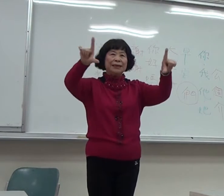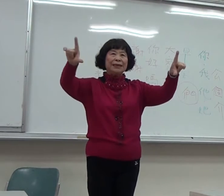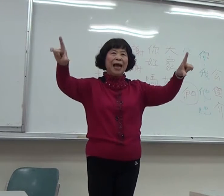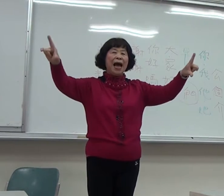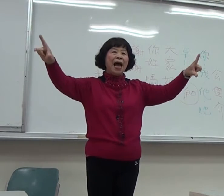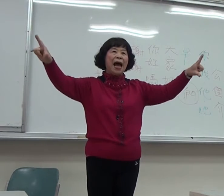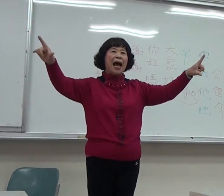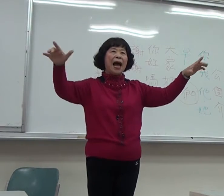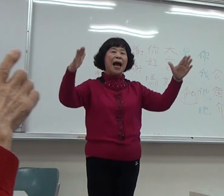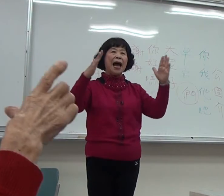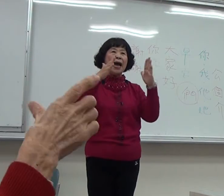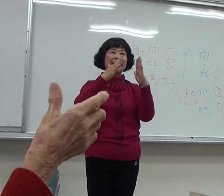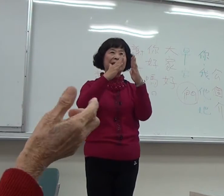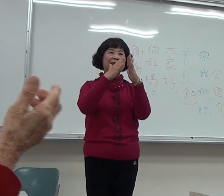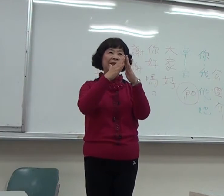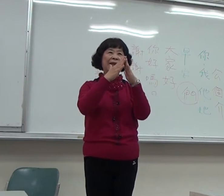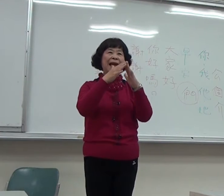大 家